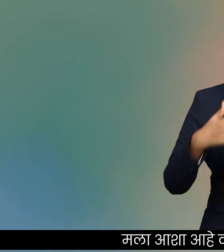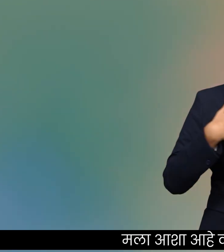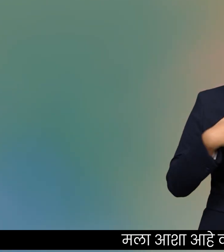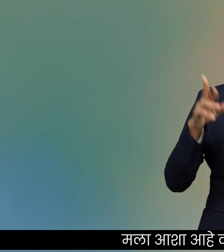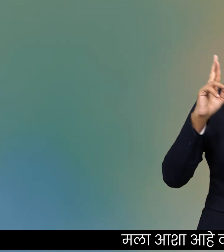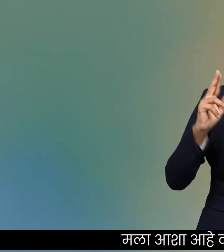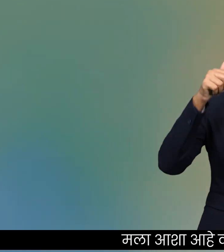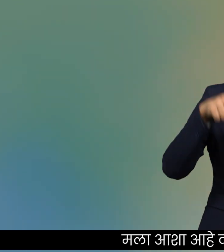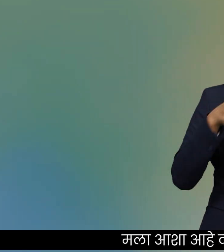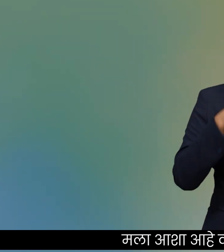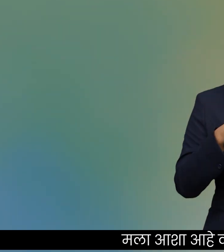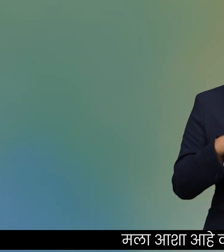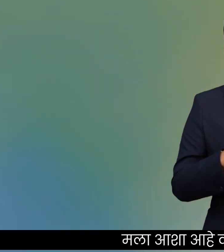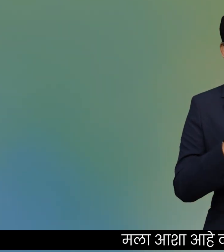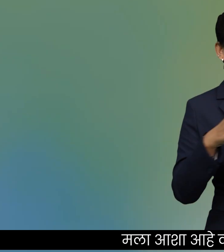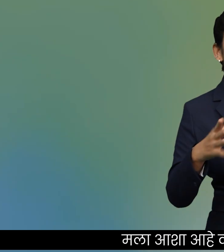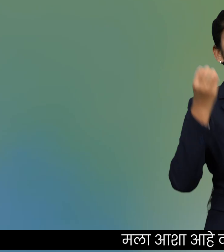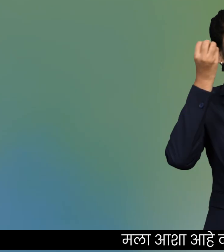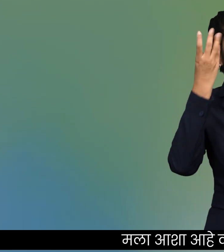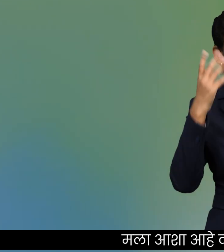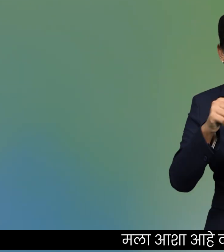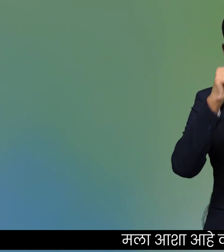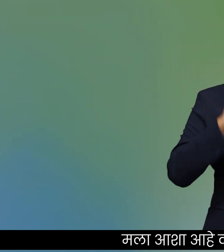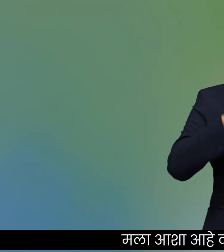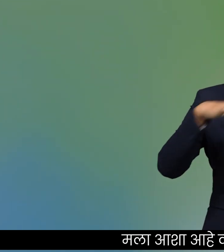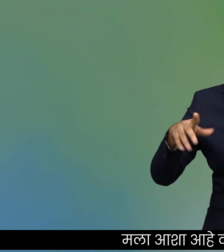मला आशा आहे की आता आपापल्या जलचक्र